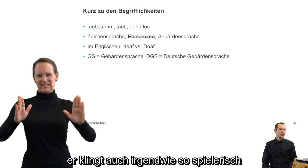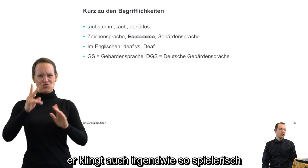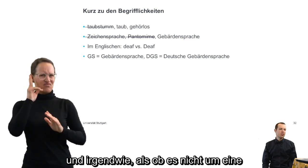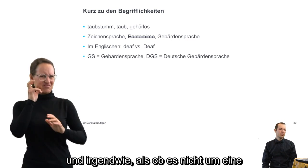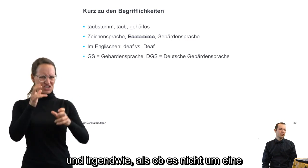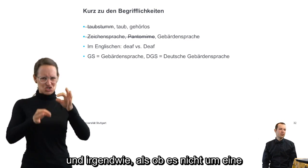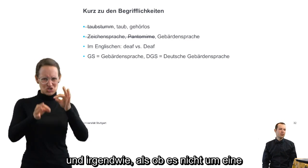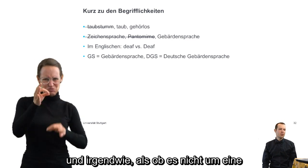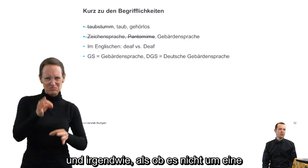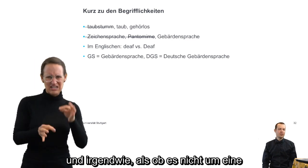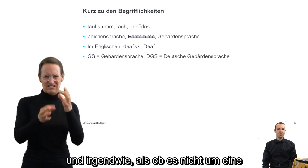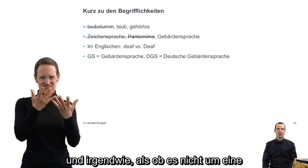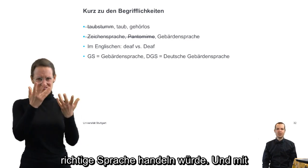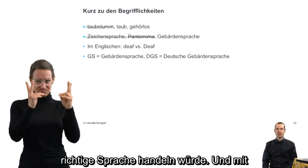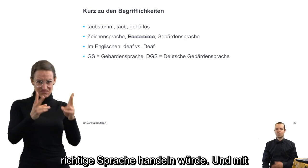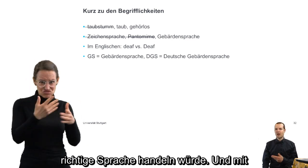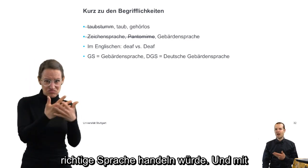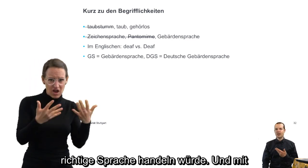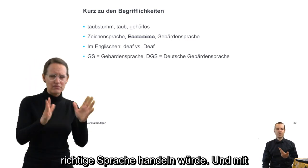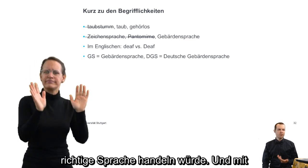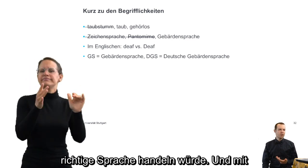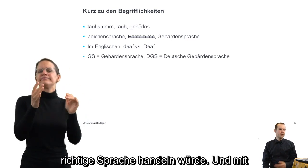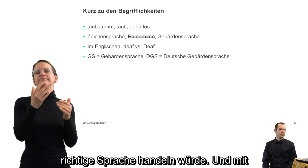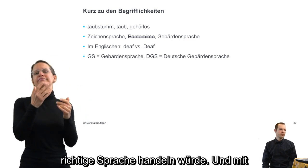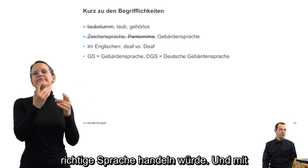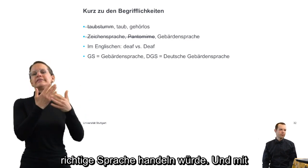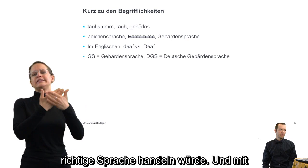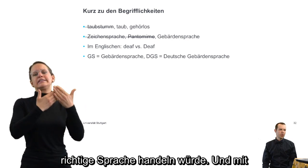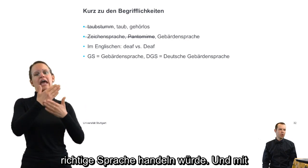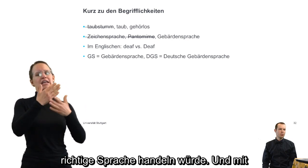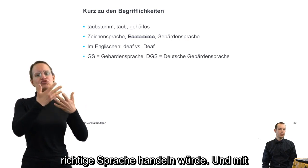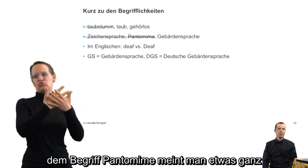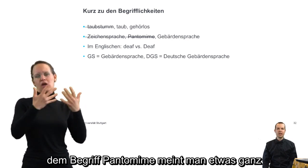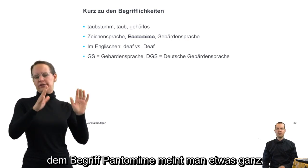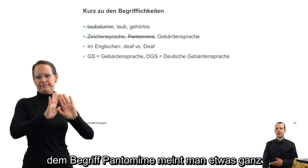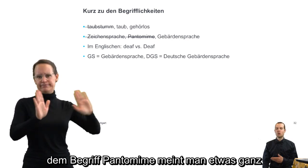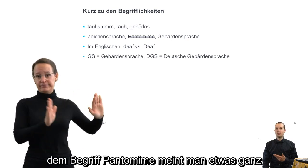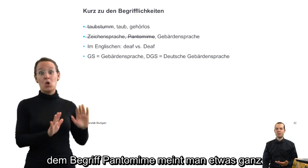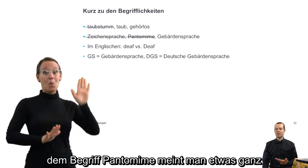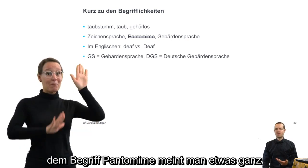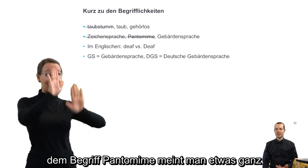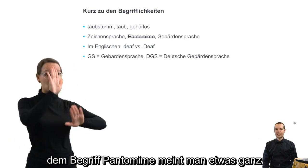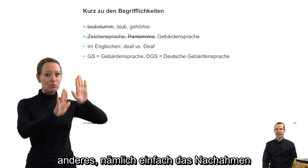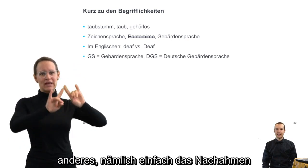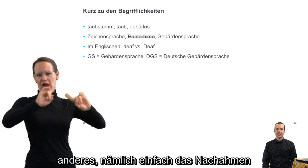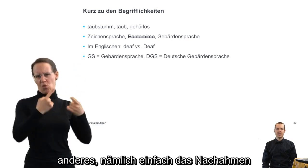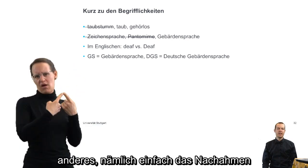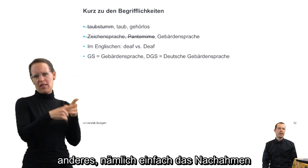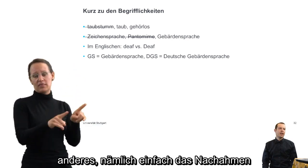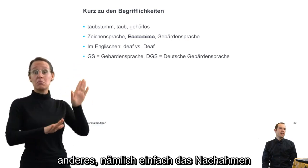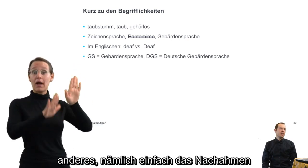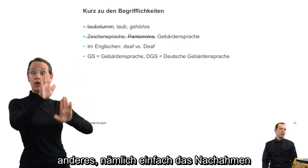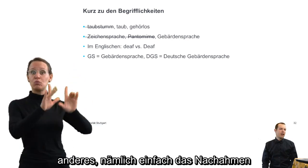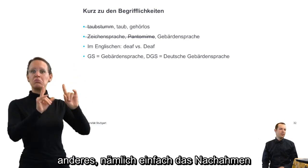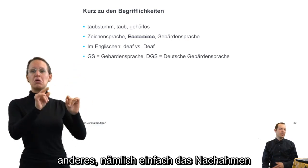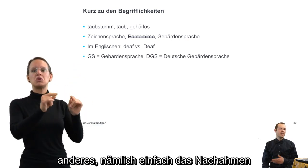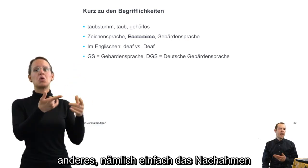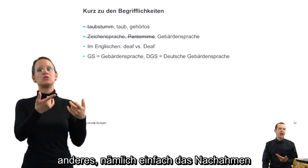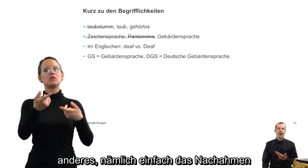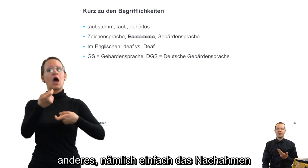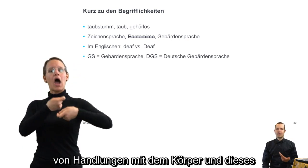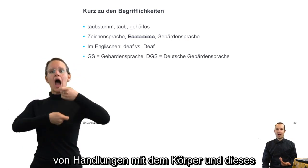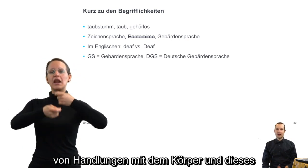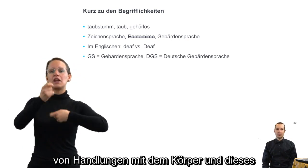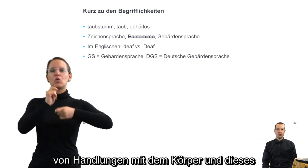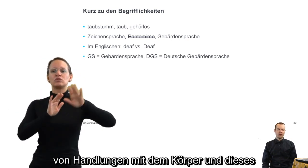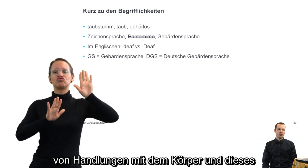irgendwie so spielerisch und irgendwie, als ob es nicht um die richtige Sprache handeln würde. Und mit dem Begriff Pantomime meint man was ganz anderes, nämlich einfach das